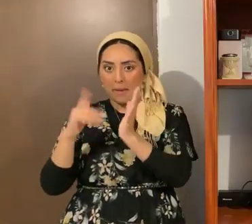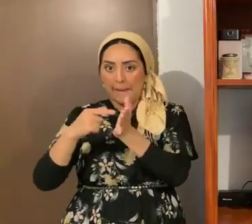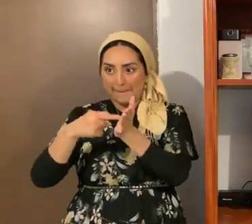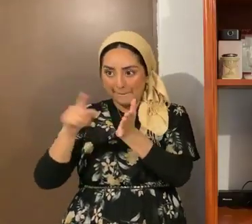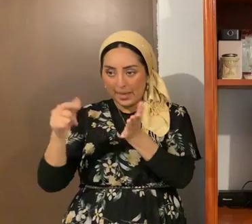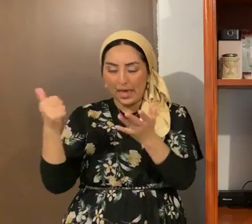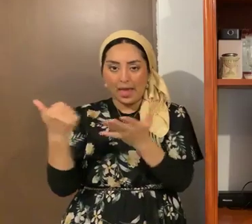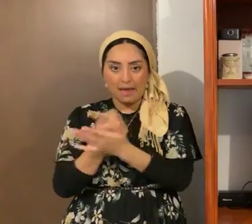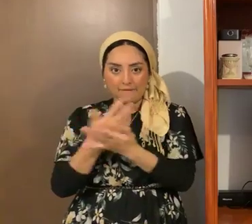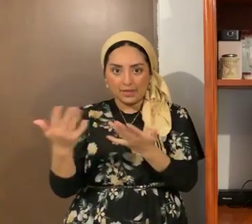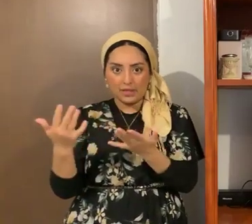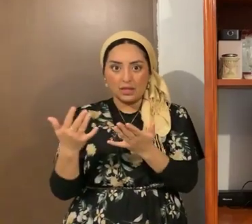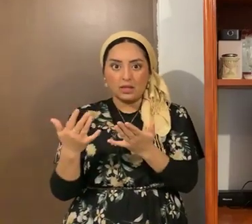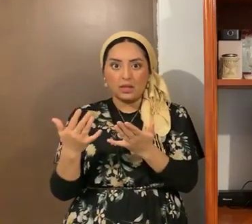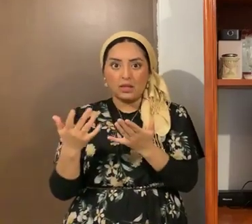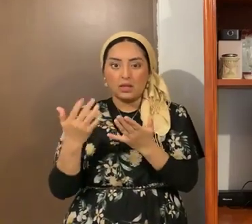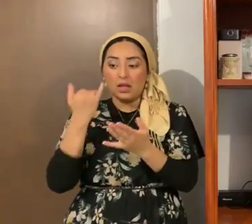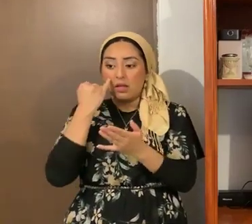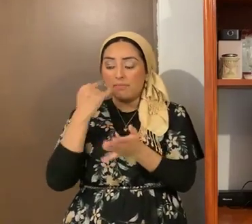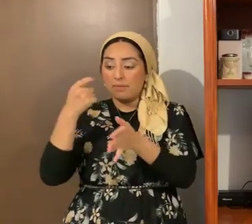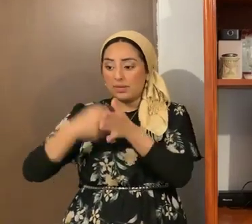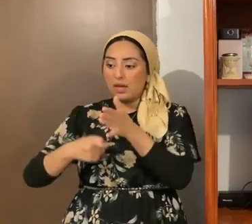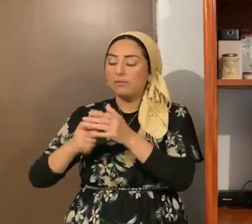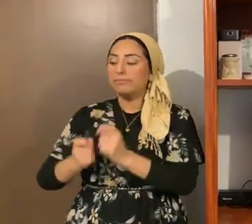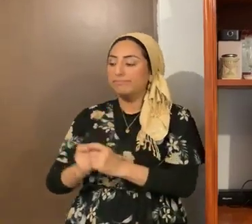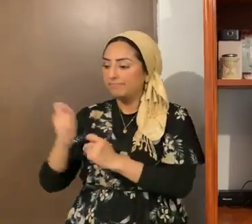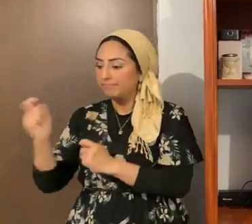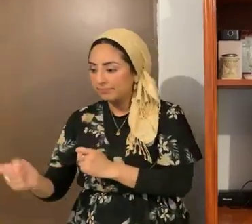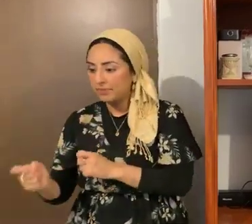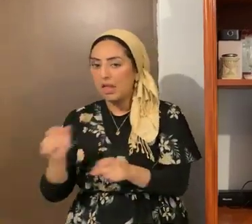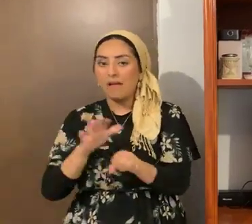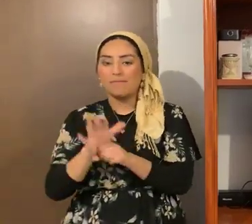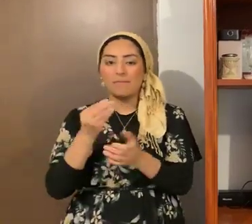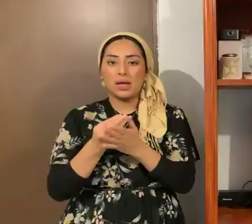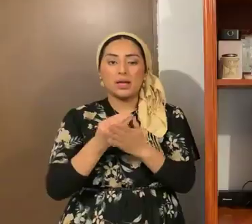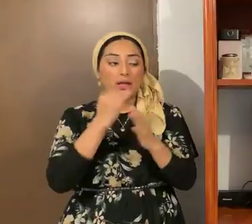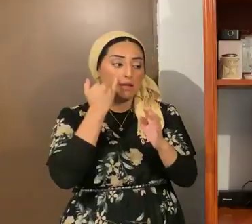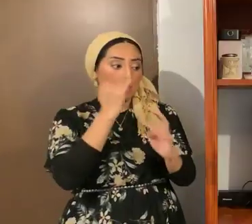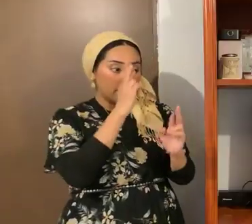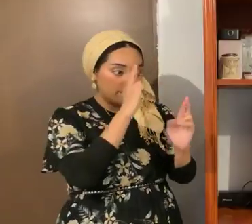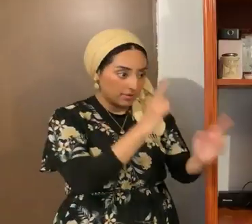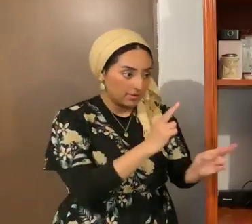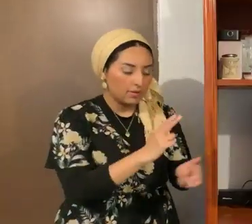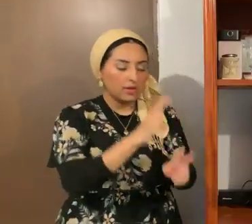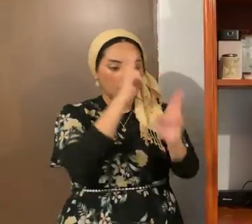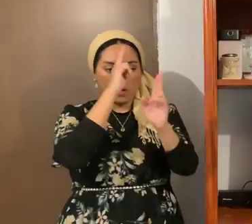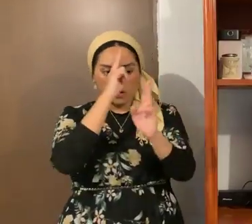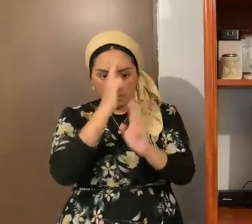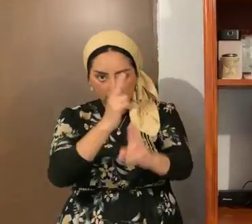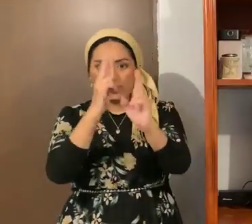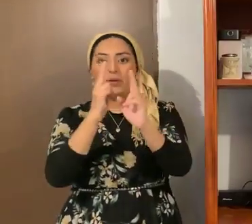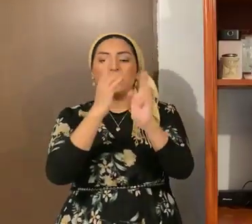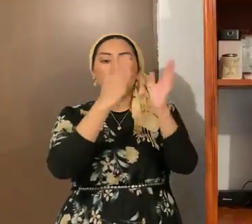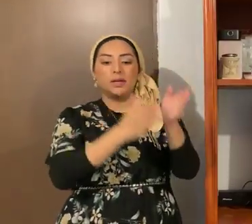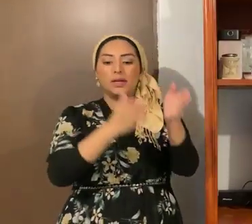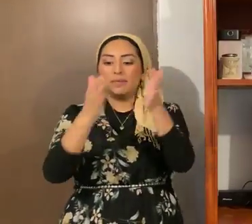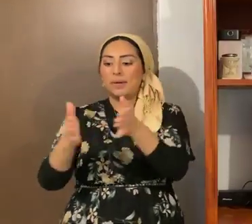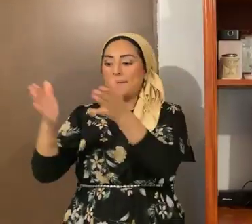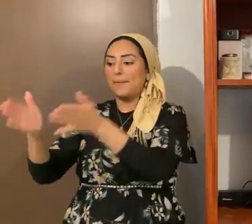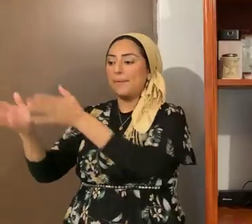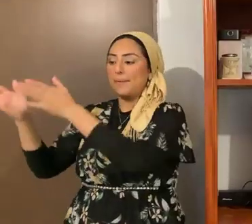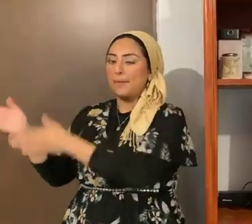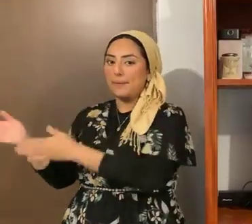a todo lo que debéis, al que tributo, tributo, al que impuesto, impuesto, al que respeto, respeto, al que honra, honra. Y luego lo